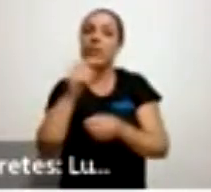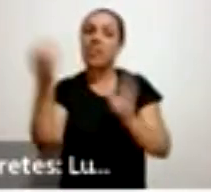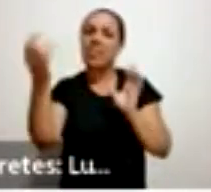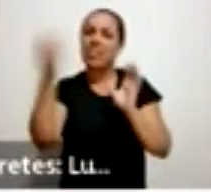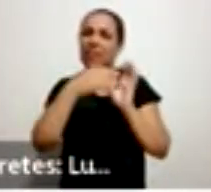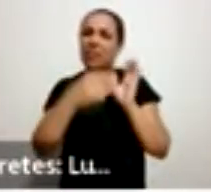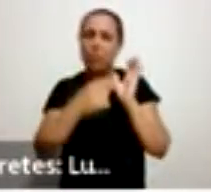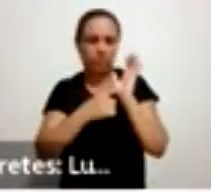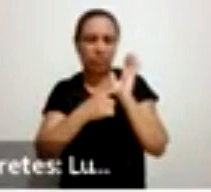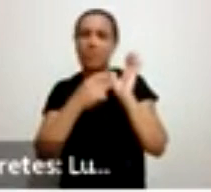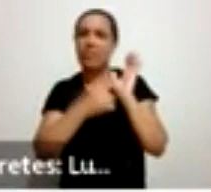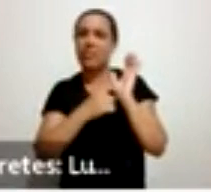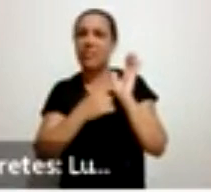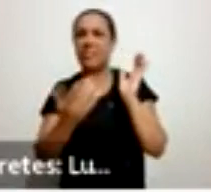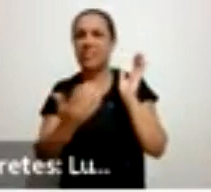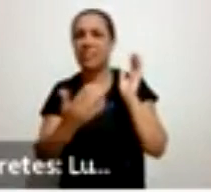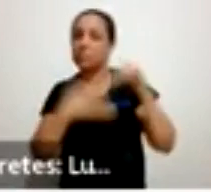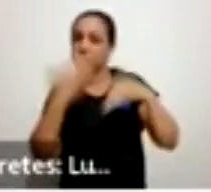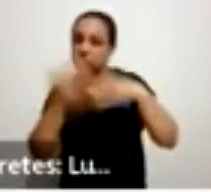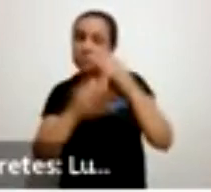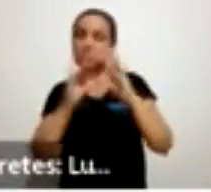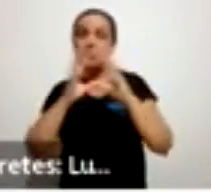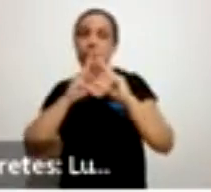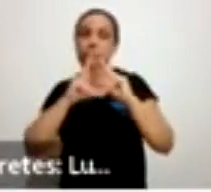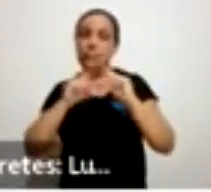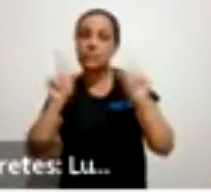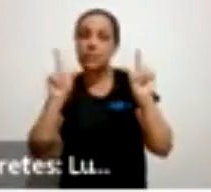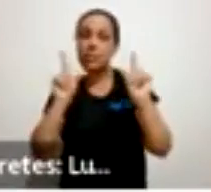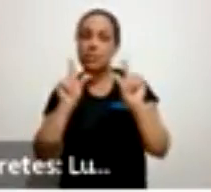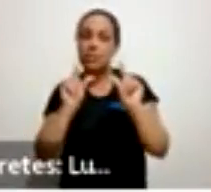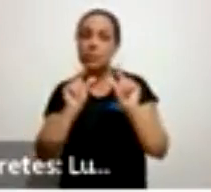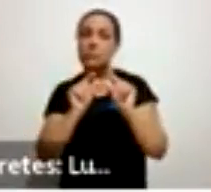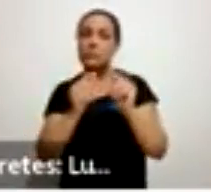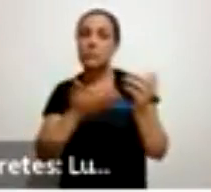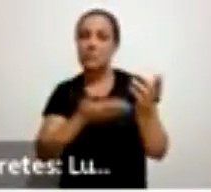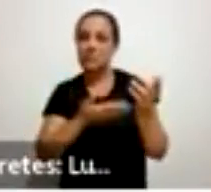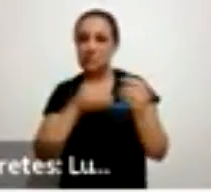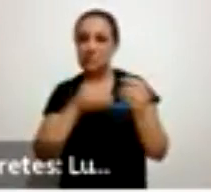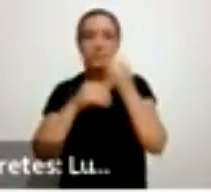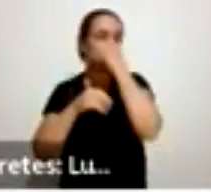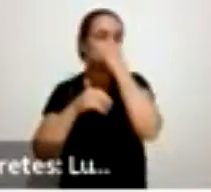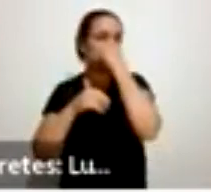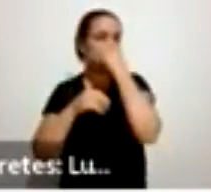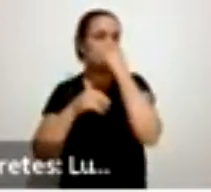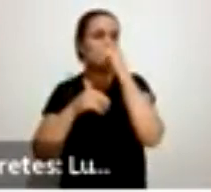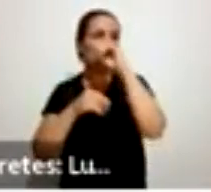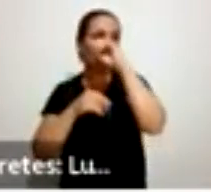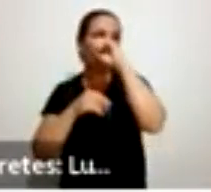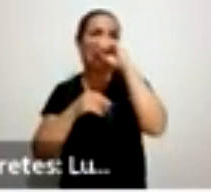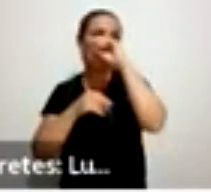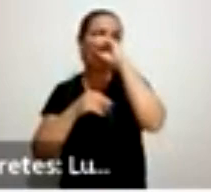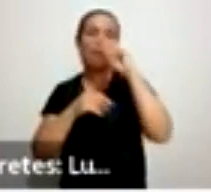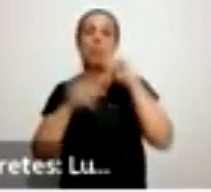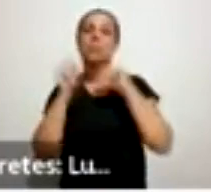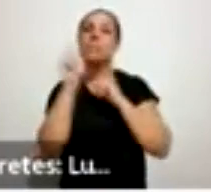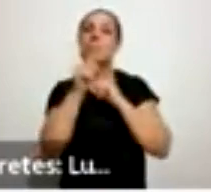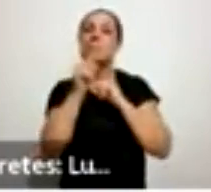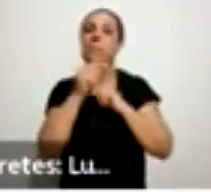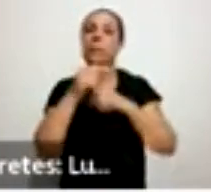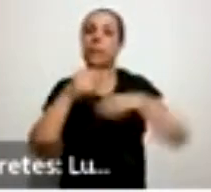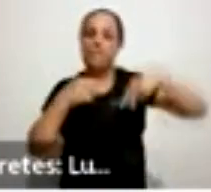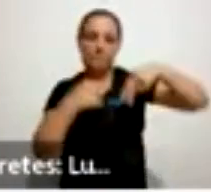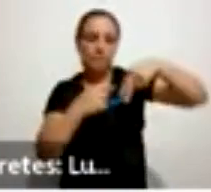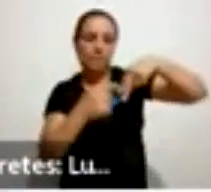cicatrização. Doenças autoimunes como psoríase, em Portugal, 60 dias usando a água magneticamente. Ó, o antes